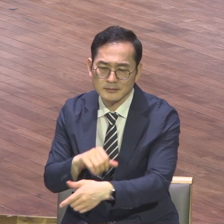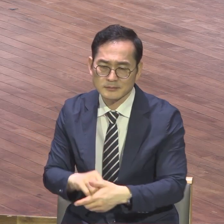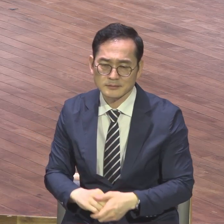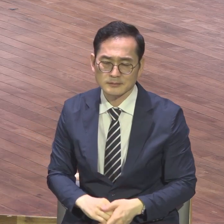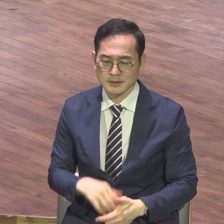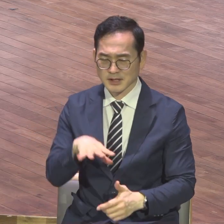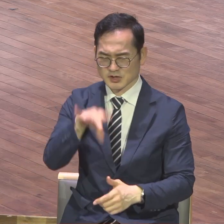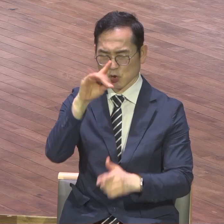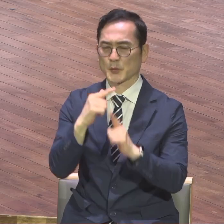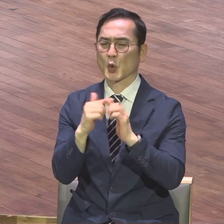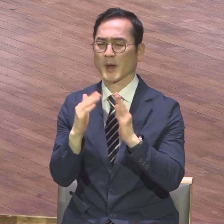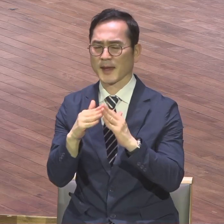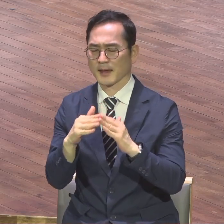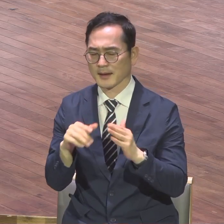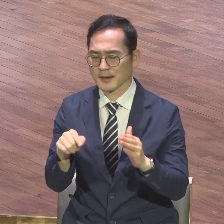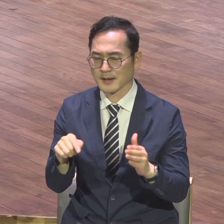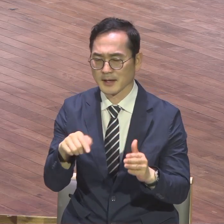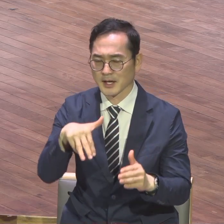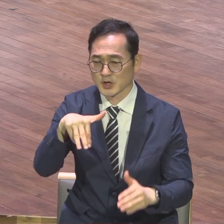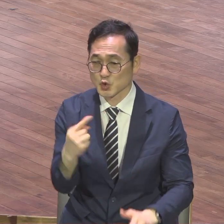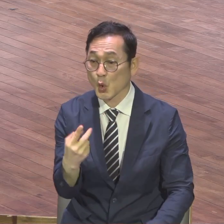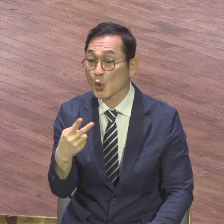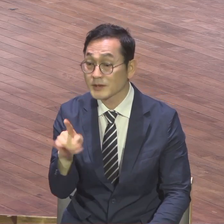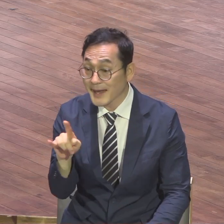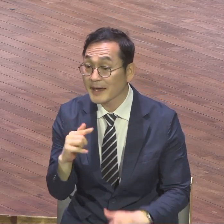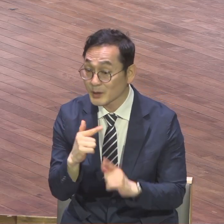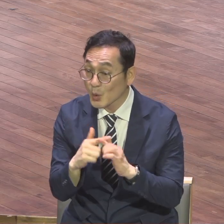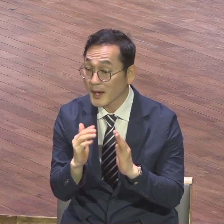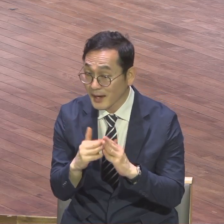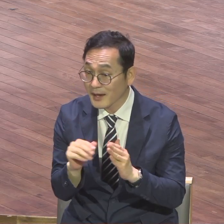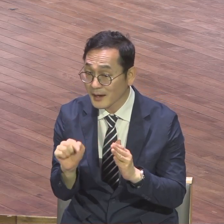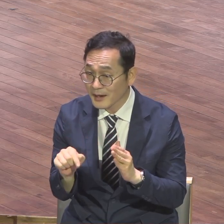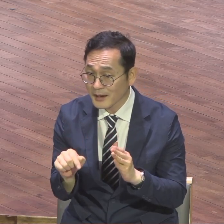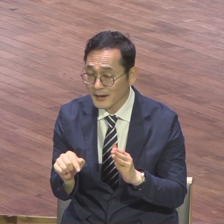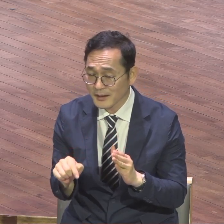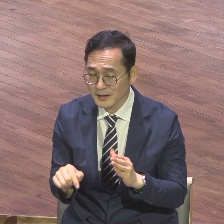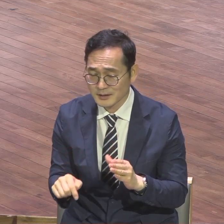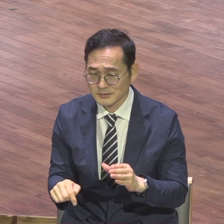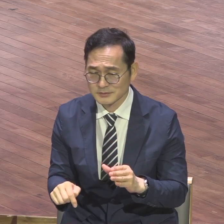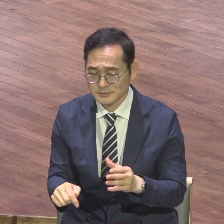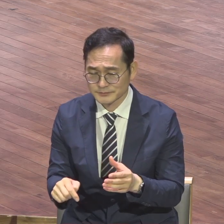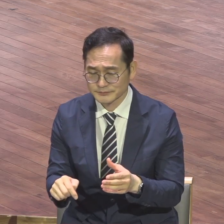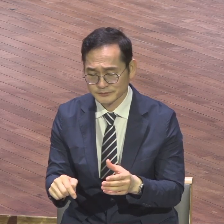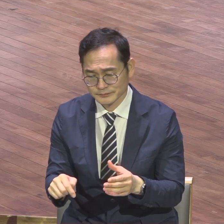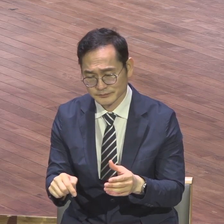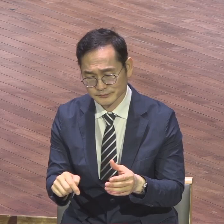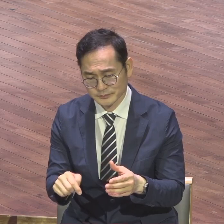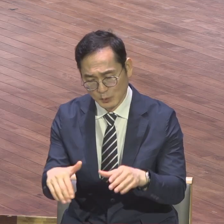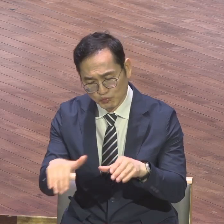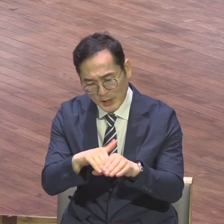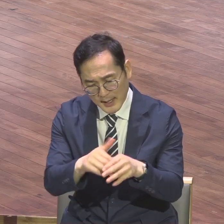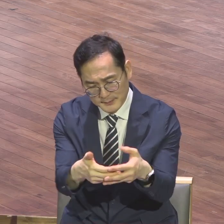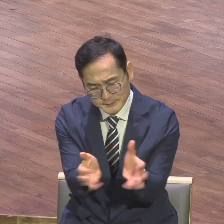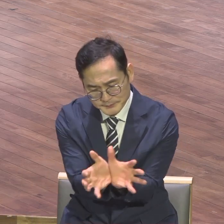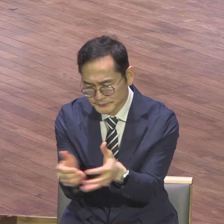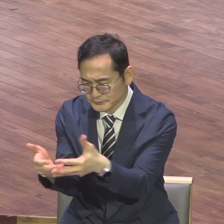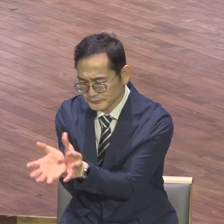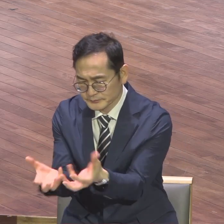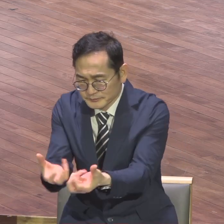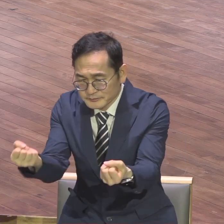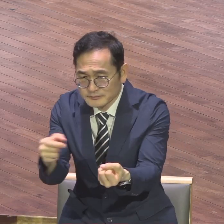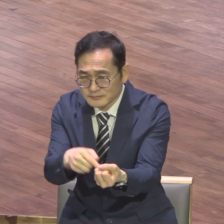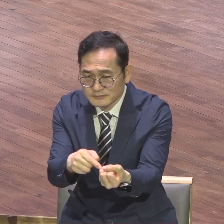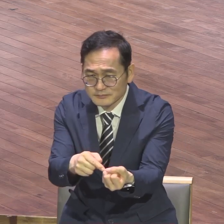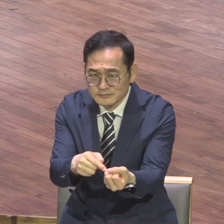초대교회 안에는 서로 다른 문화권의 두 부류의 사람들이 있었어요. 두 부류의 헬라파